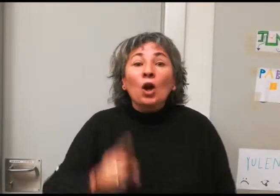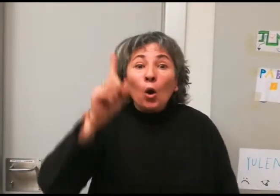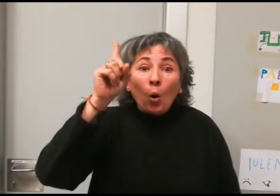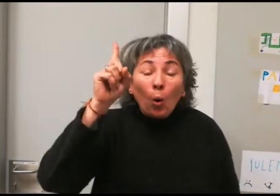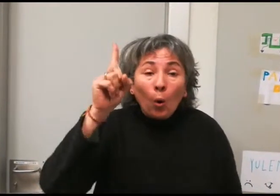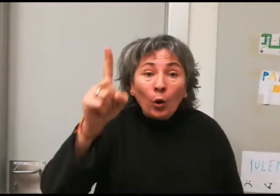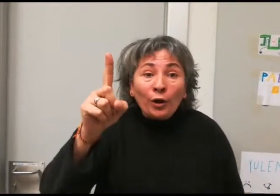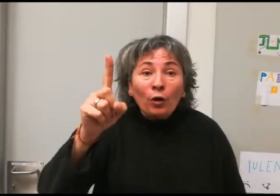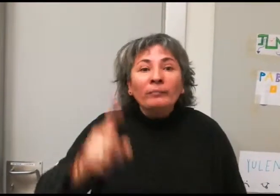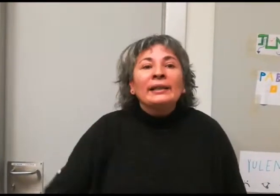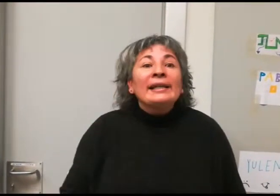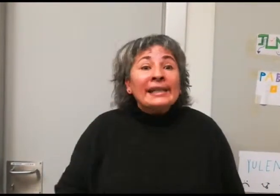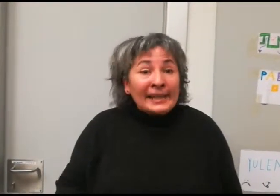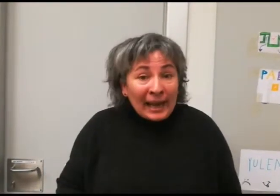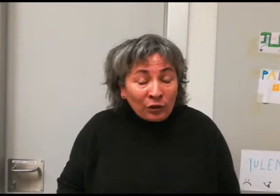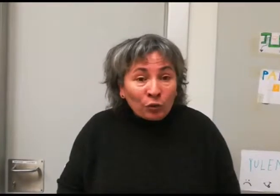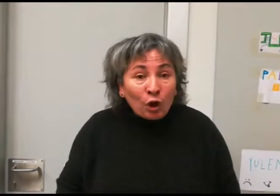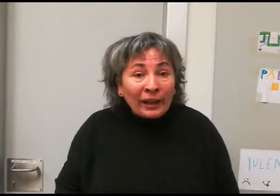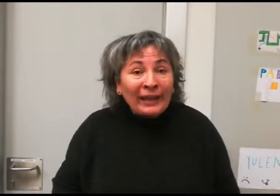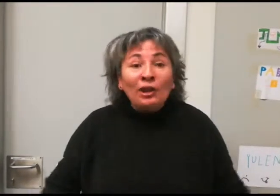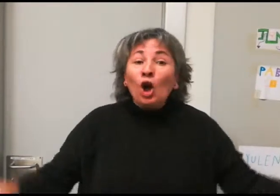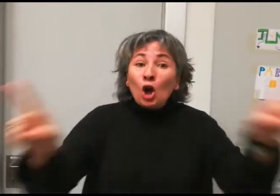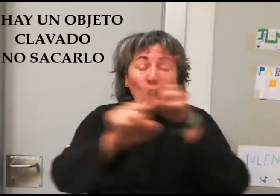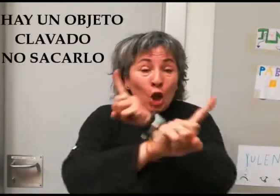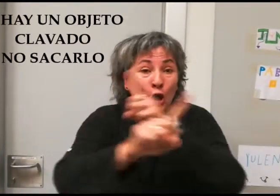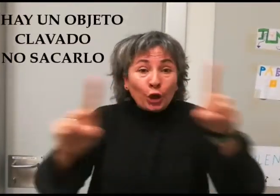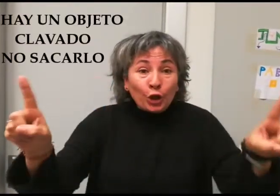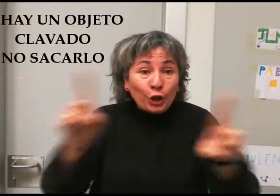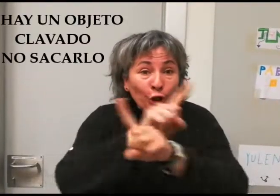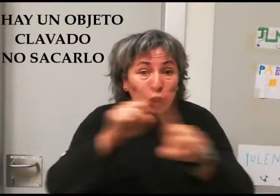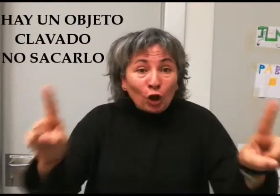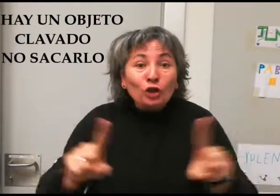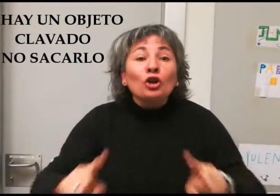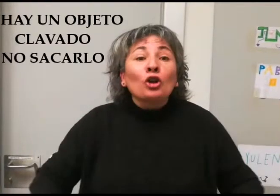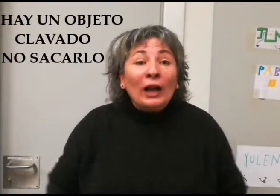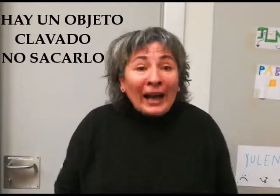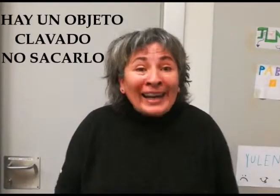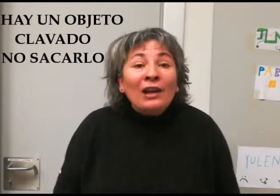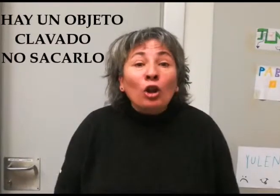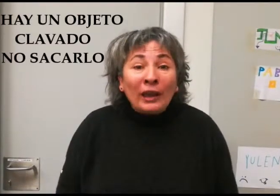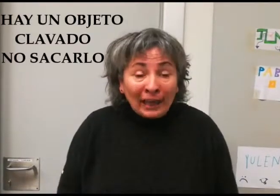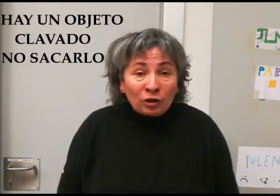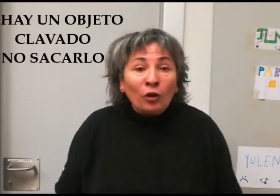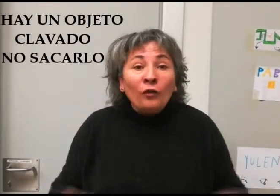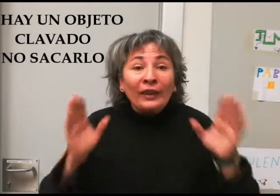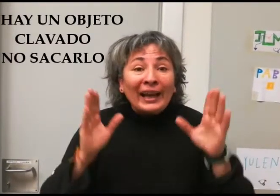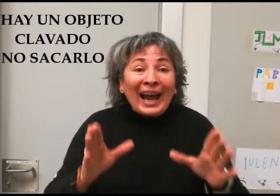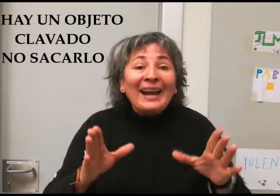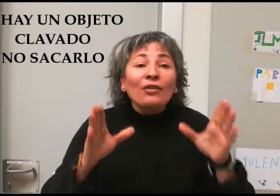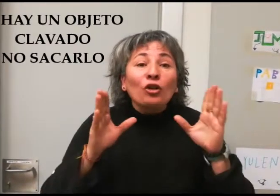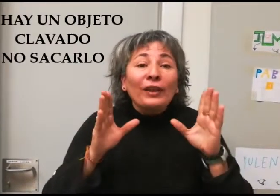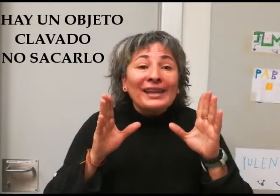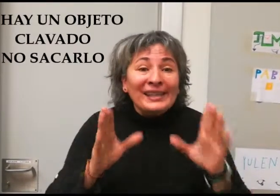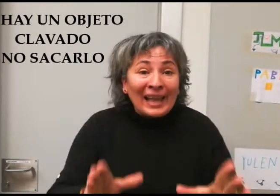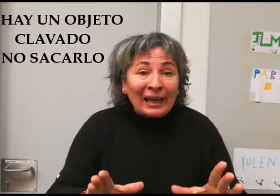1. Si hay un objeto, no tocar el objeto, dejar donde está.